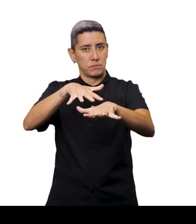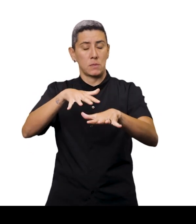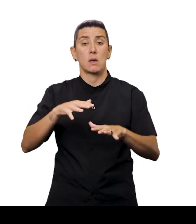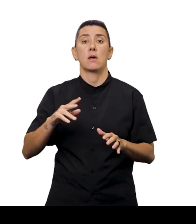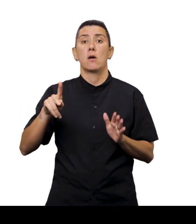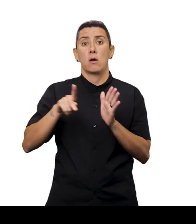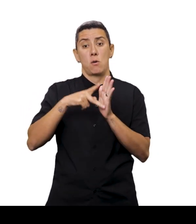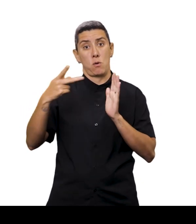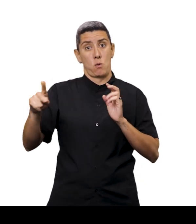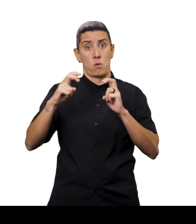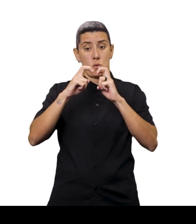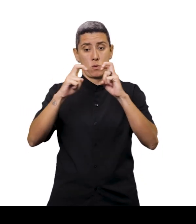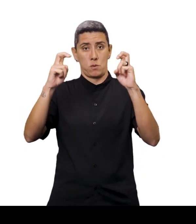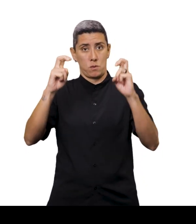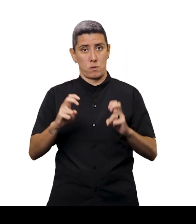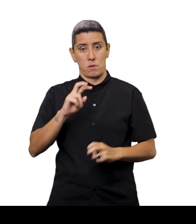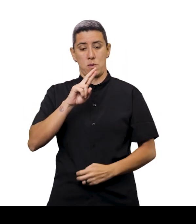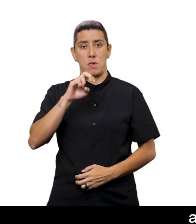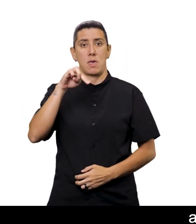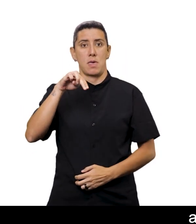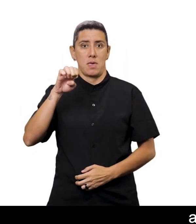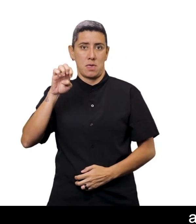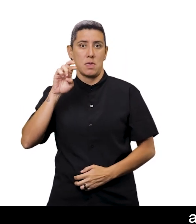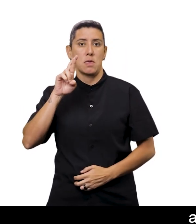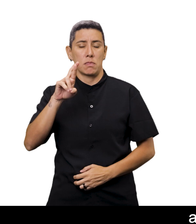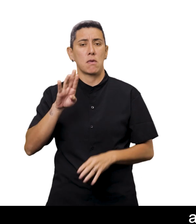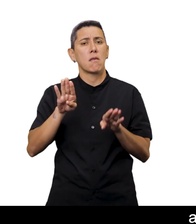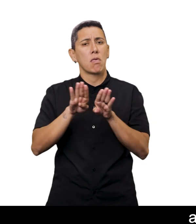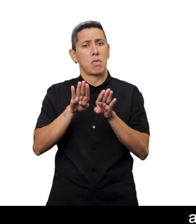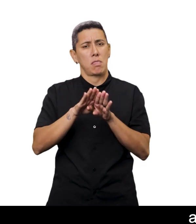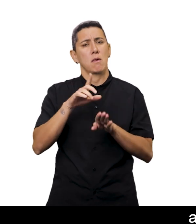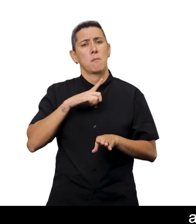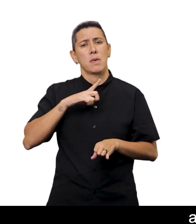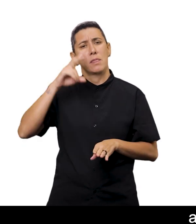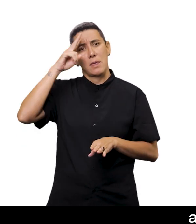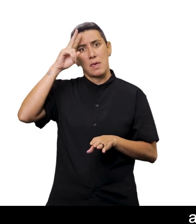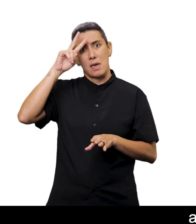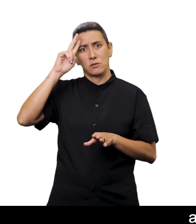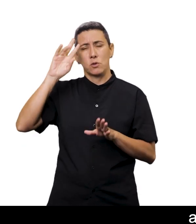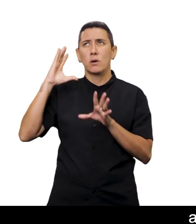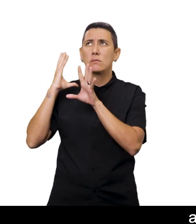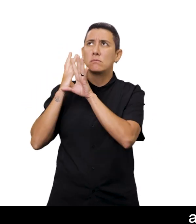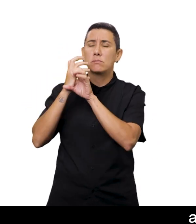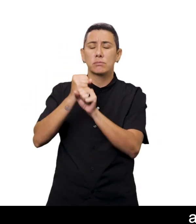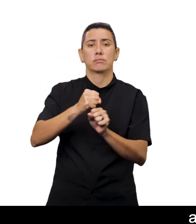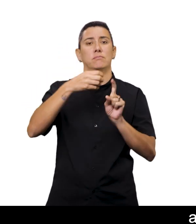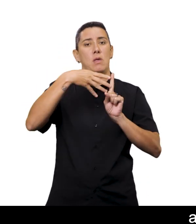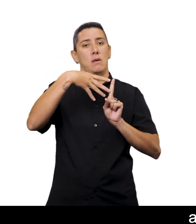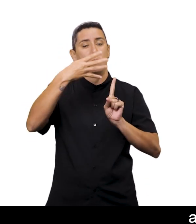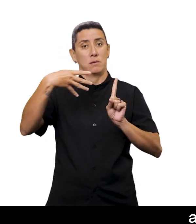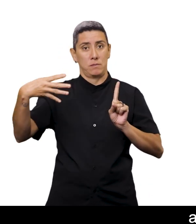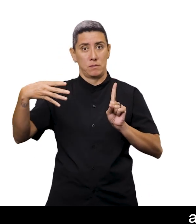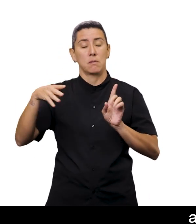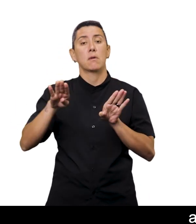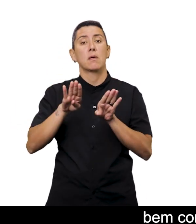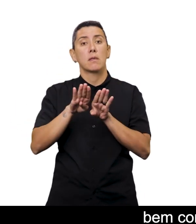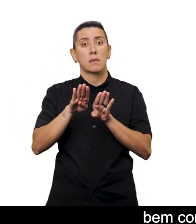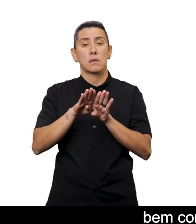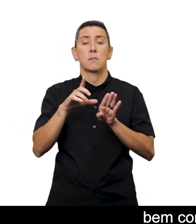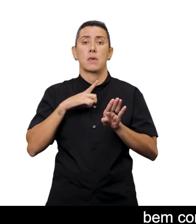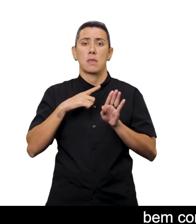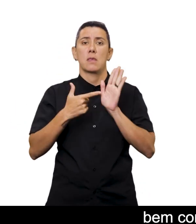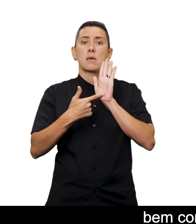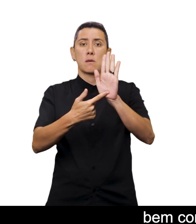Furry, da coleção MASP Renner, além da grande coletiva Histórias LGBTQIA+,